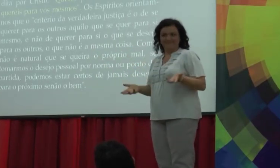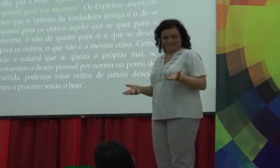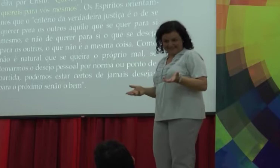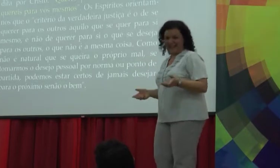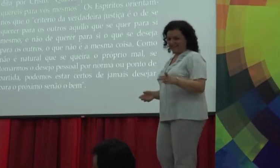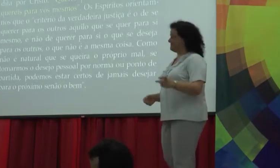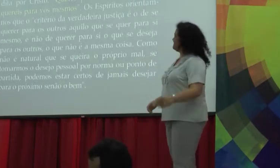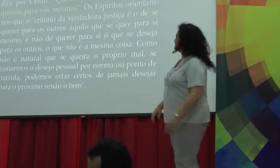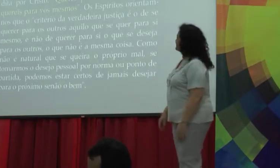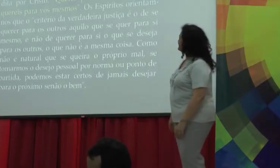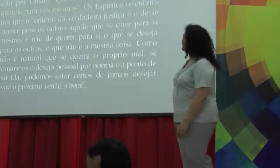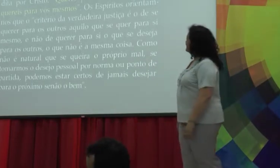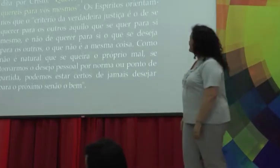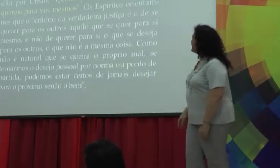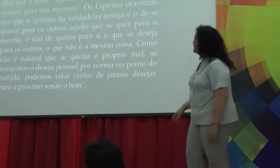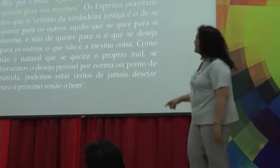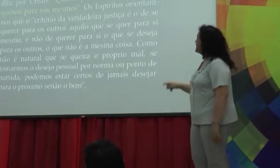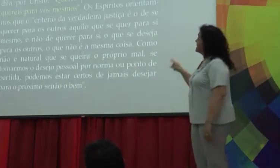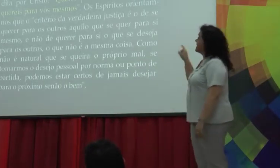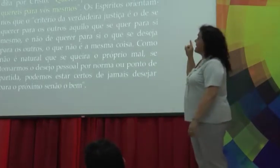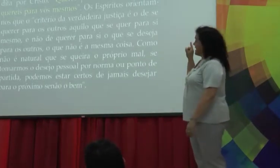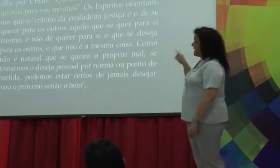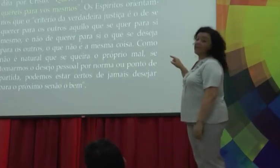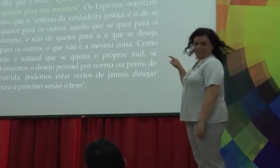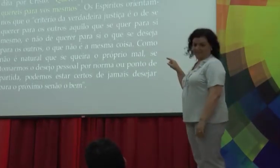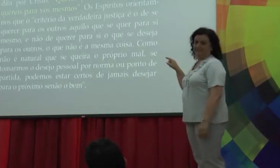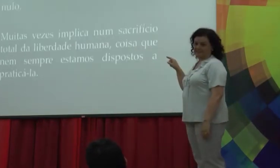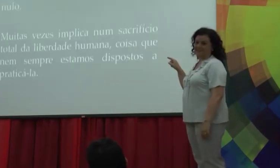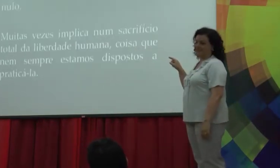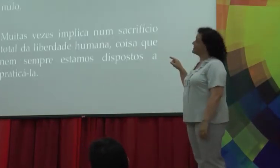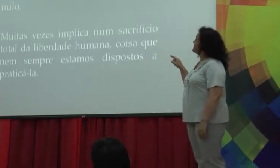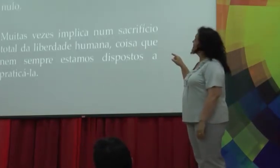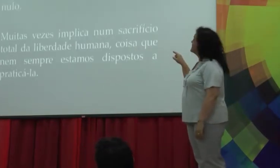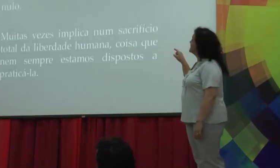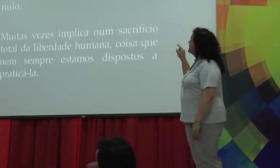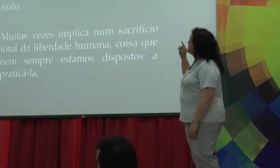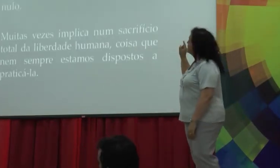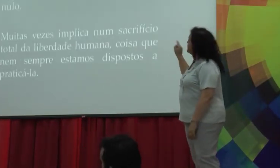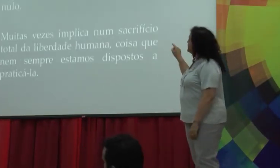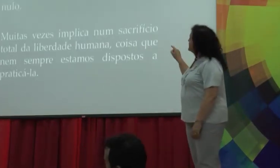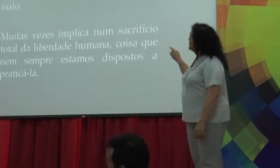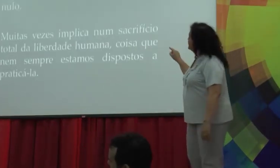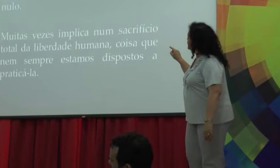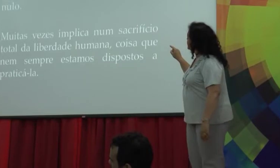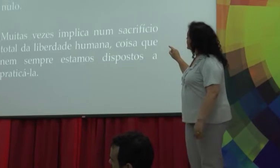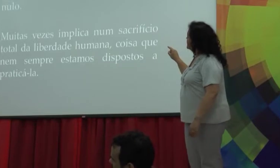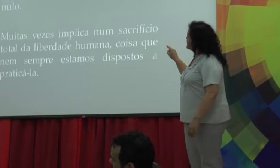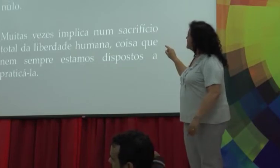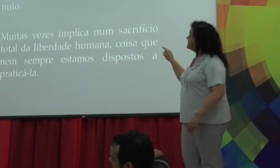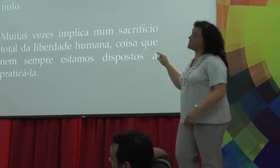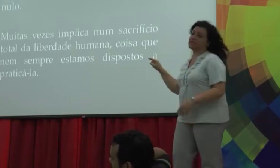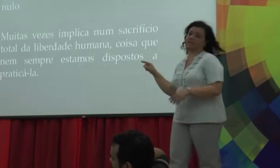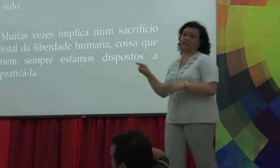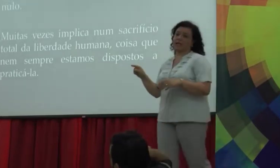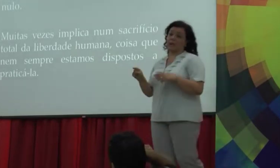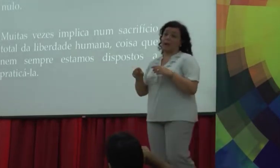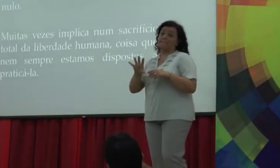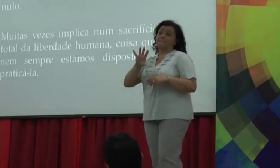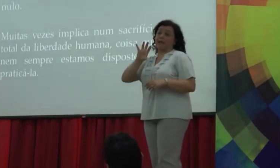que eu preciso ajudar. Isso se chama merecimento. A lei do merecimento.